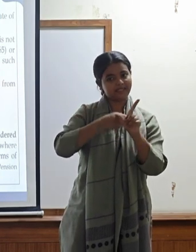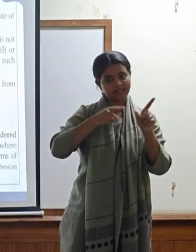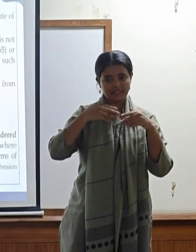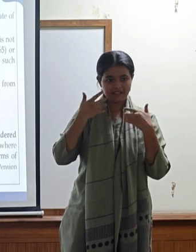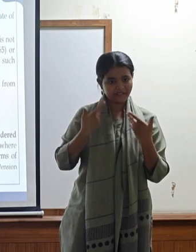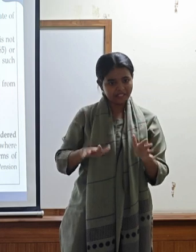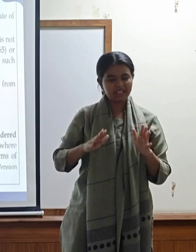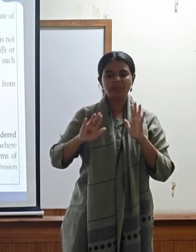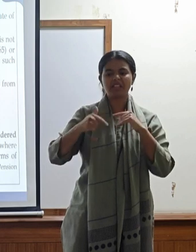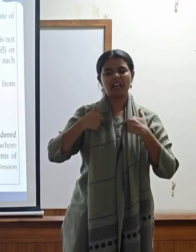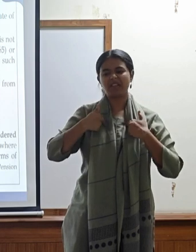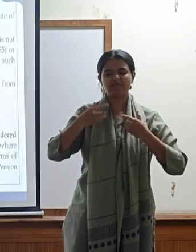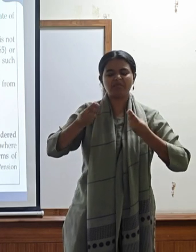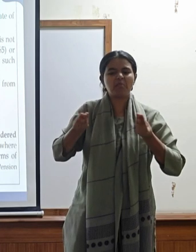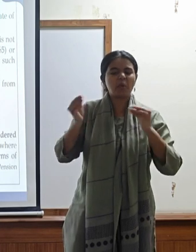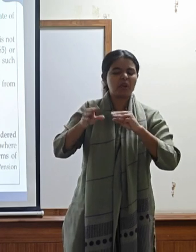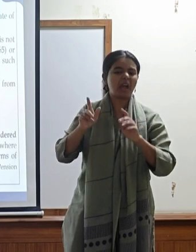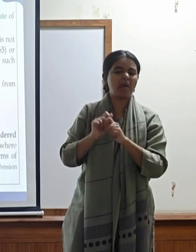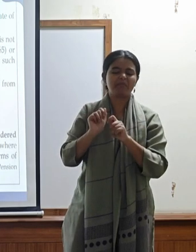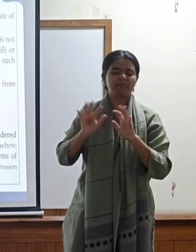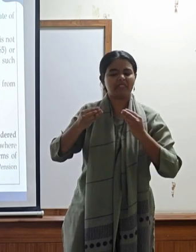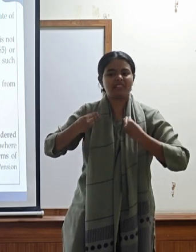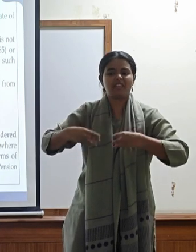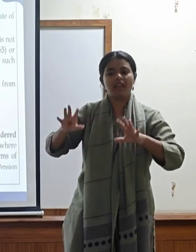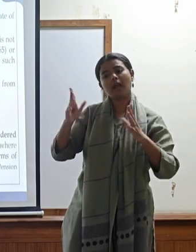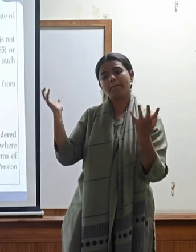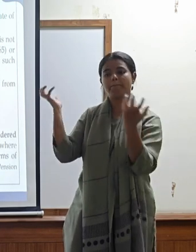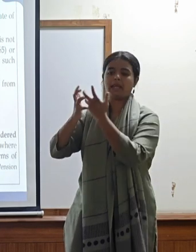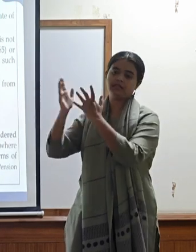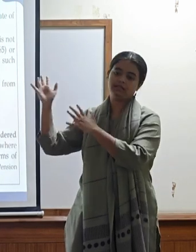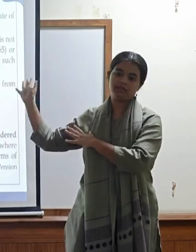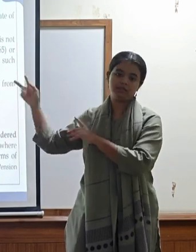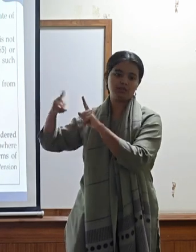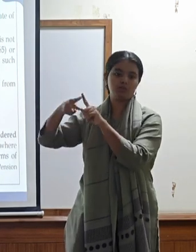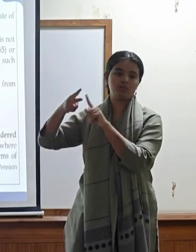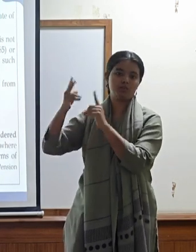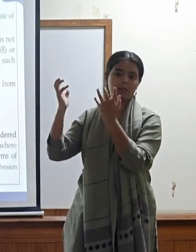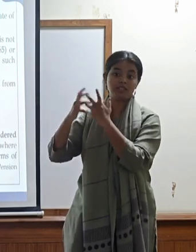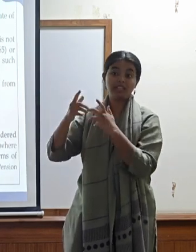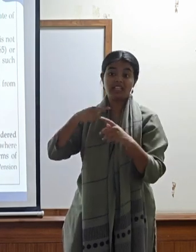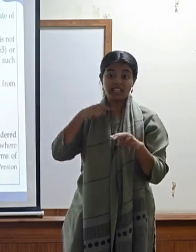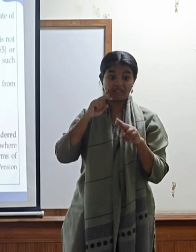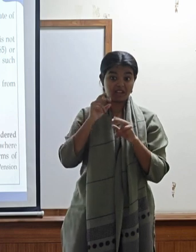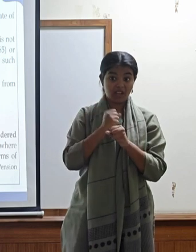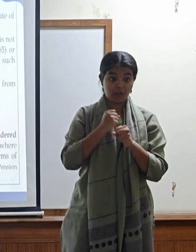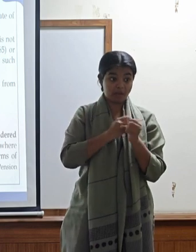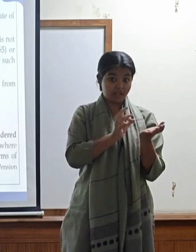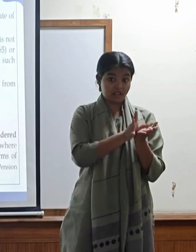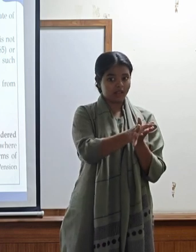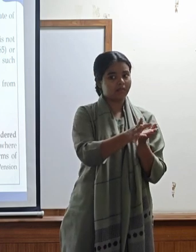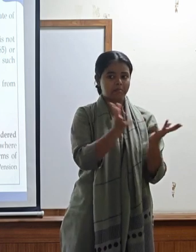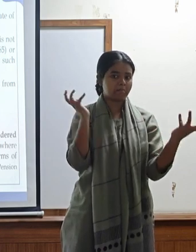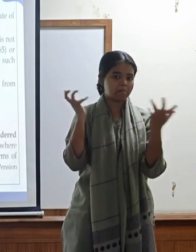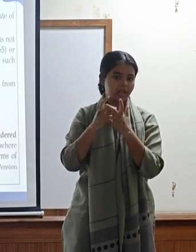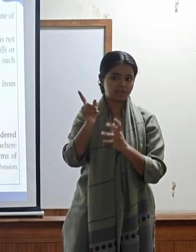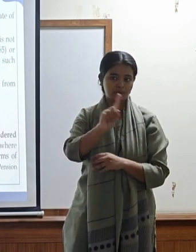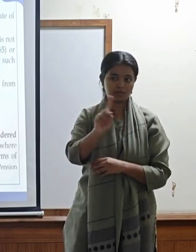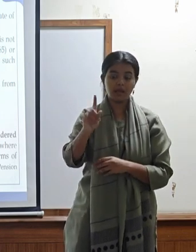का बेनिफिट लेने के लिए। ये जो 20 साल थे ये पहले 25 साल थे कि 25 साल की सर्विस होगी तो आपको